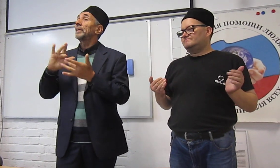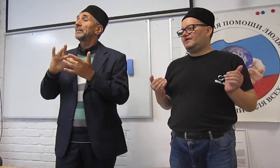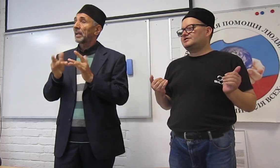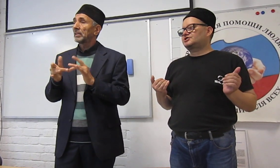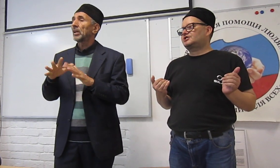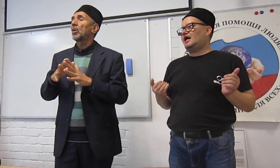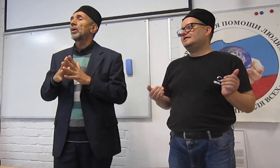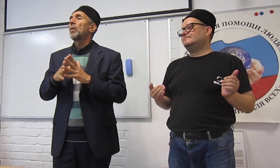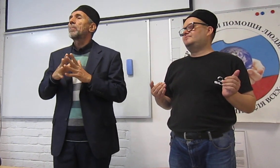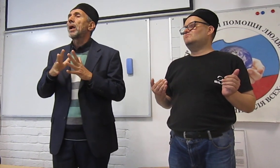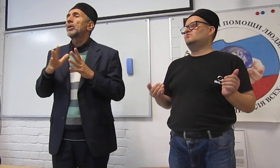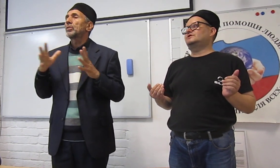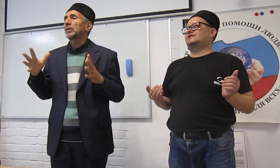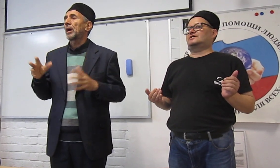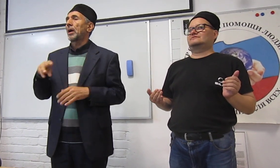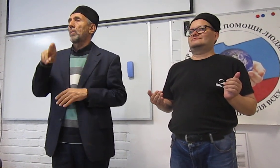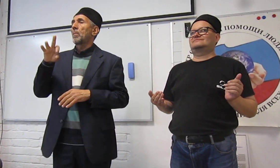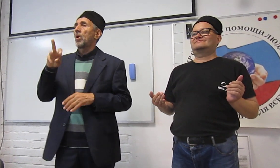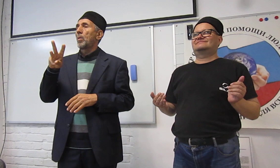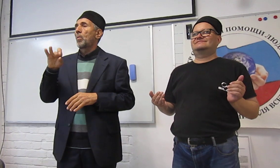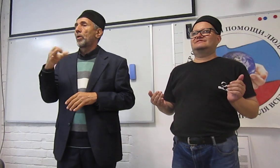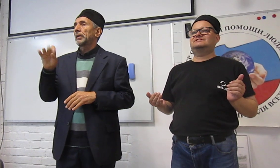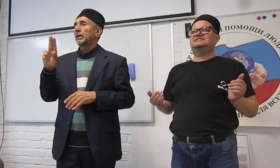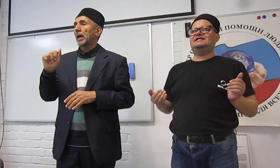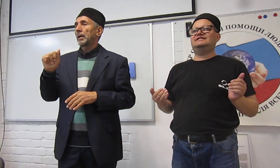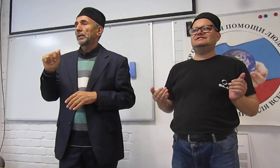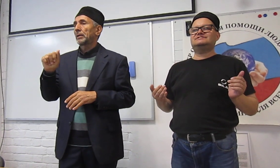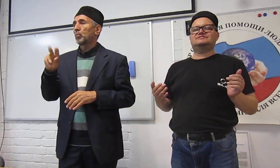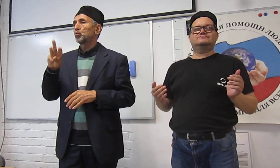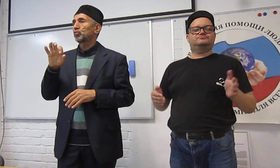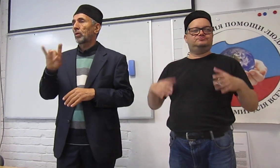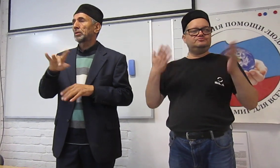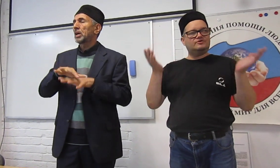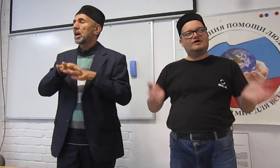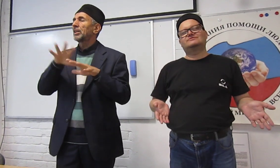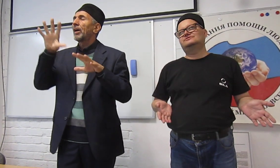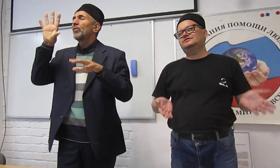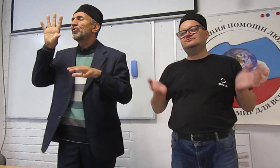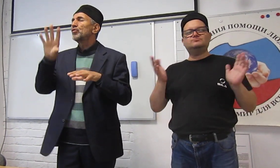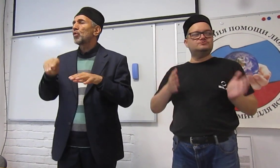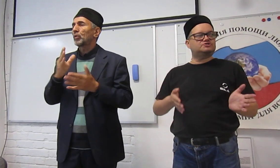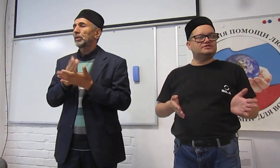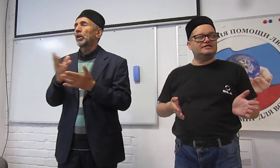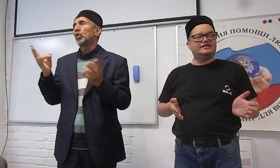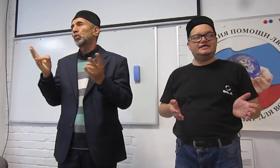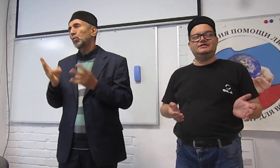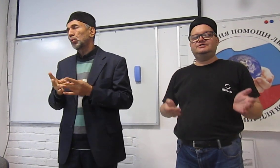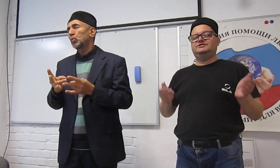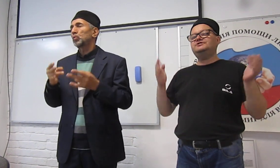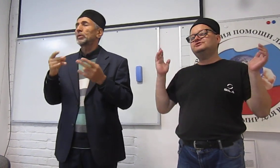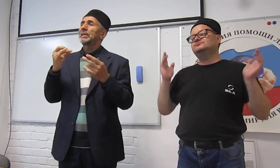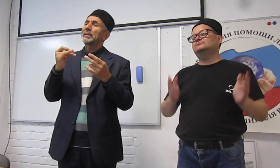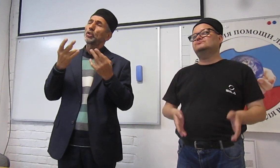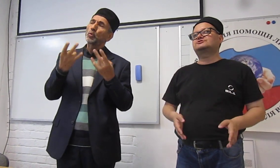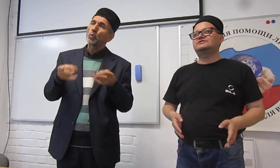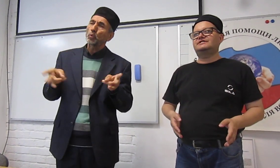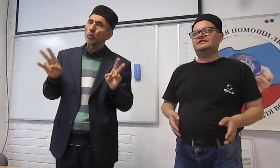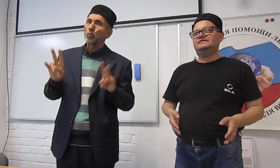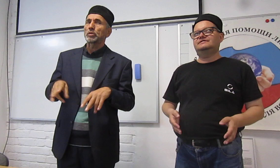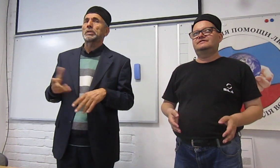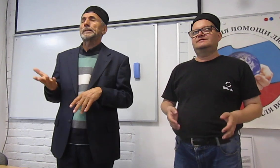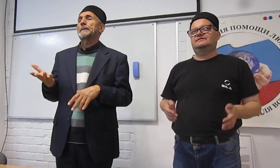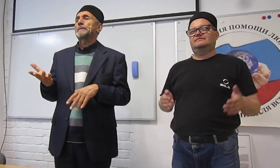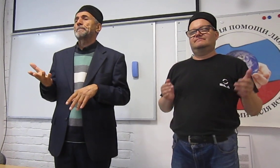– это большая помойка, где есть все. И нужное, и